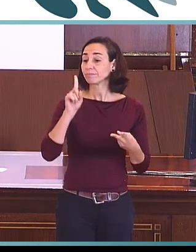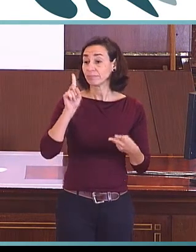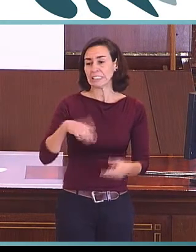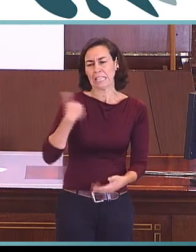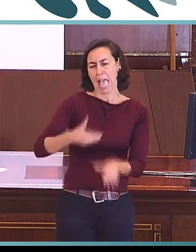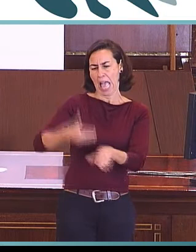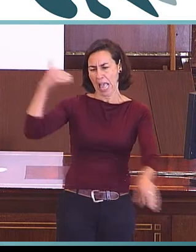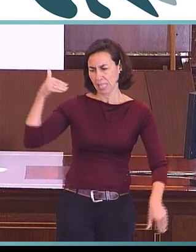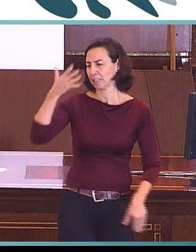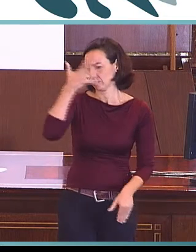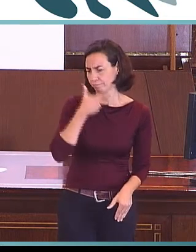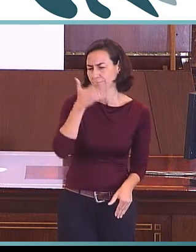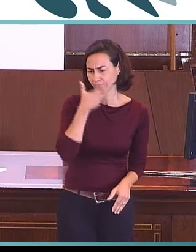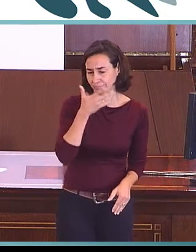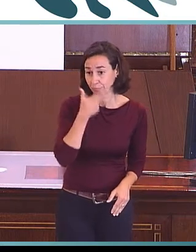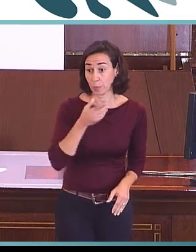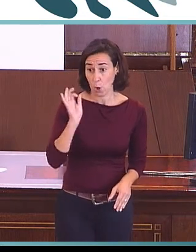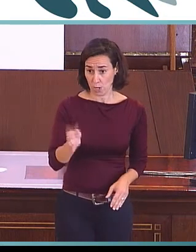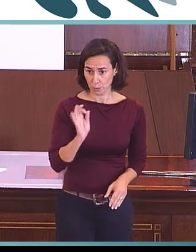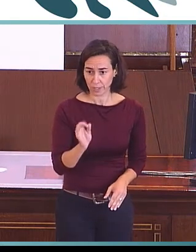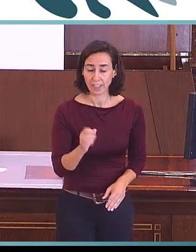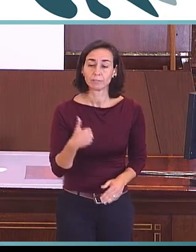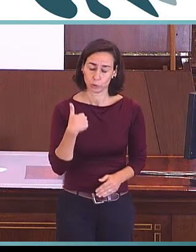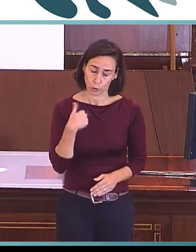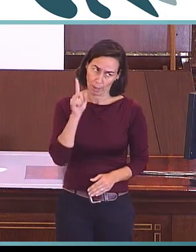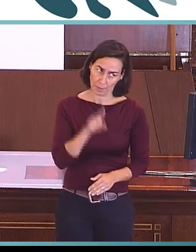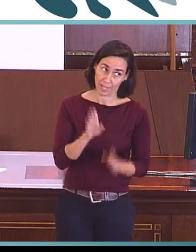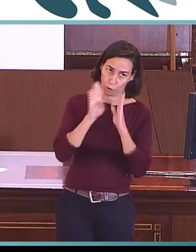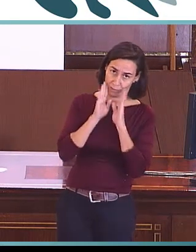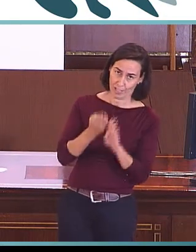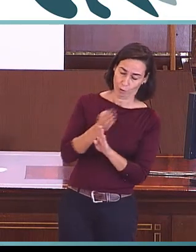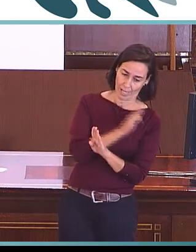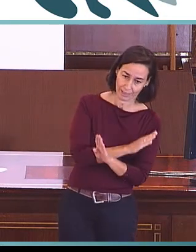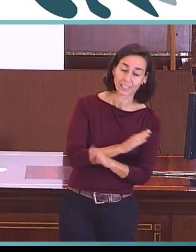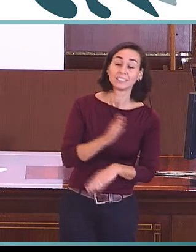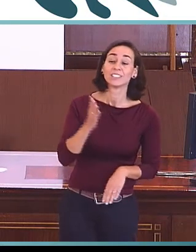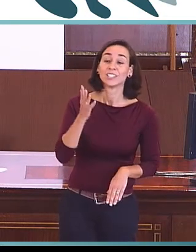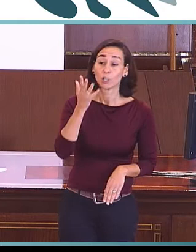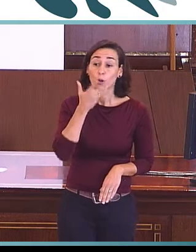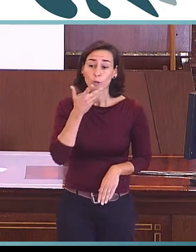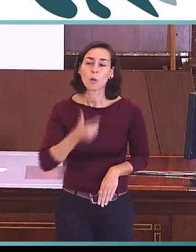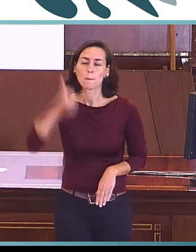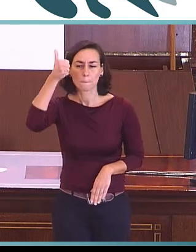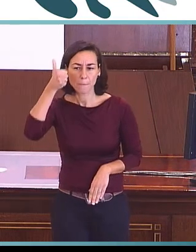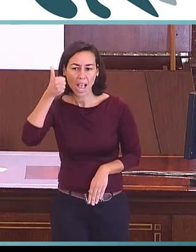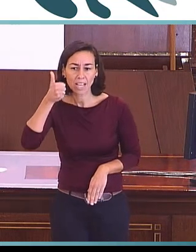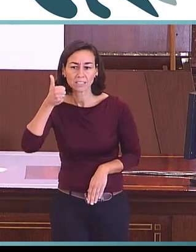ya de antes pero bien es cierto que también he confesado en alguna intervención que he conocido más profundamente lo que es el mundo